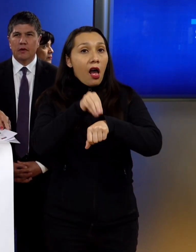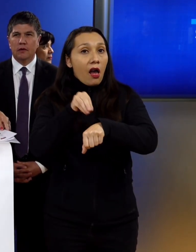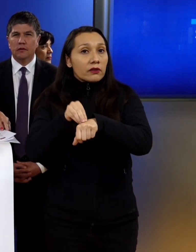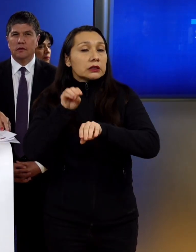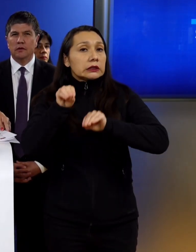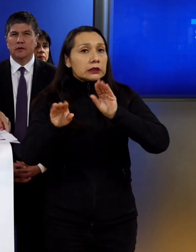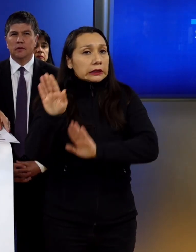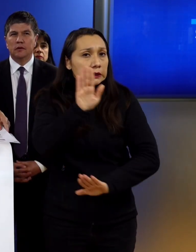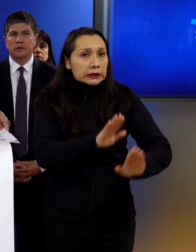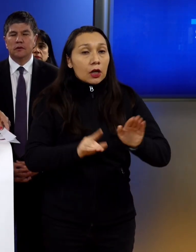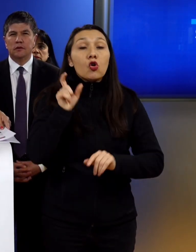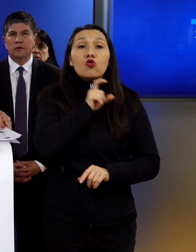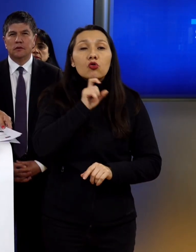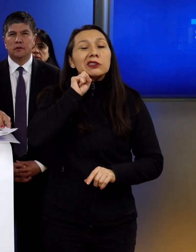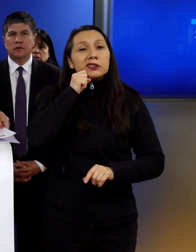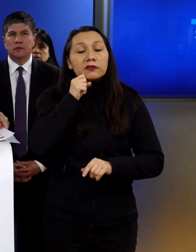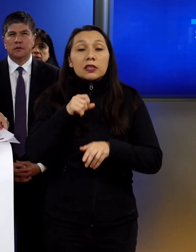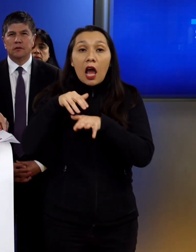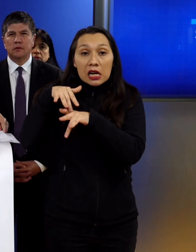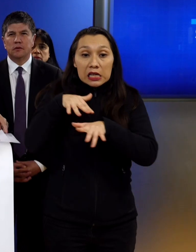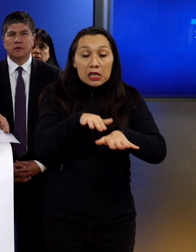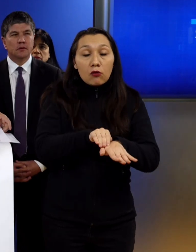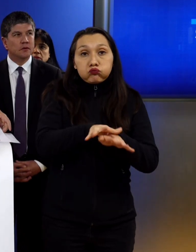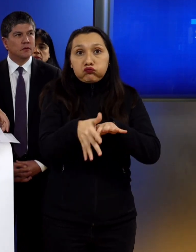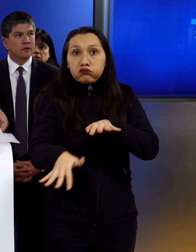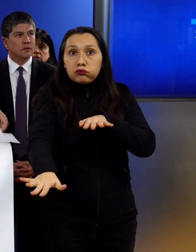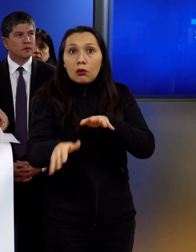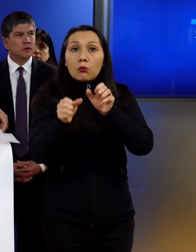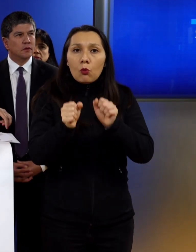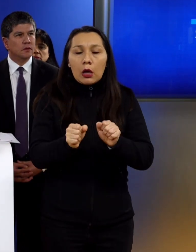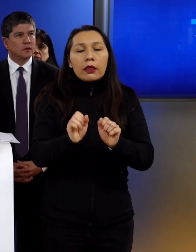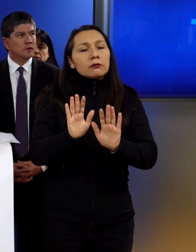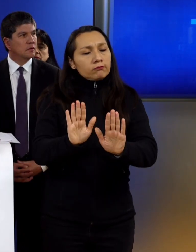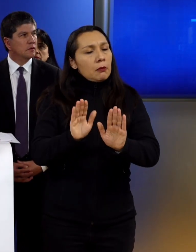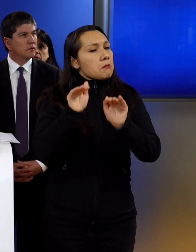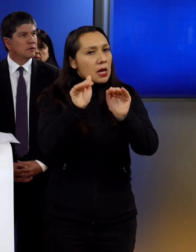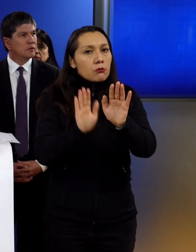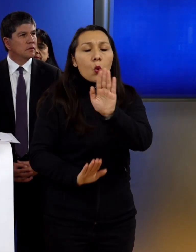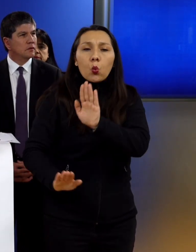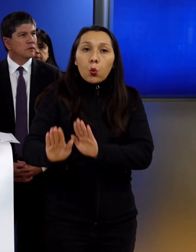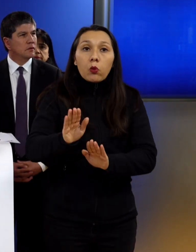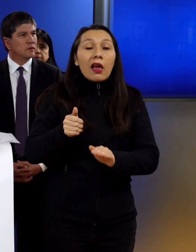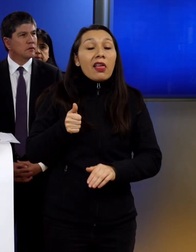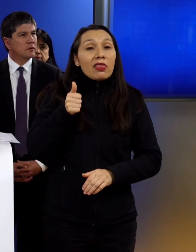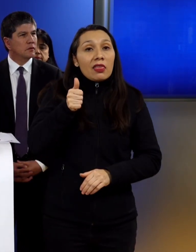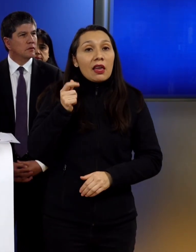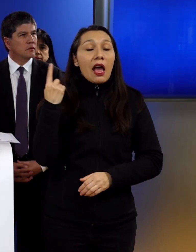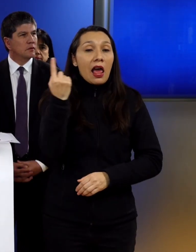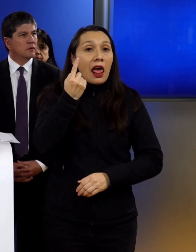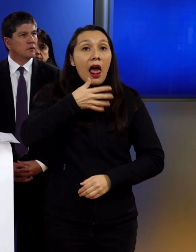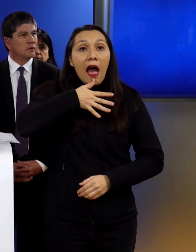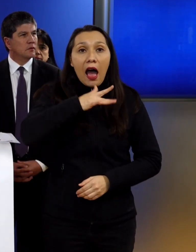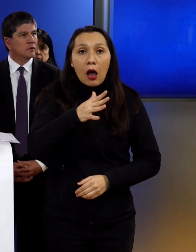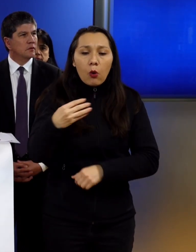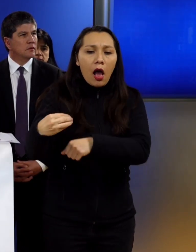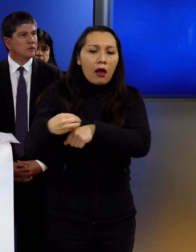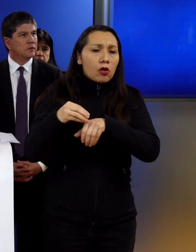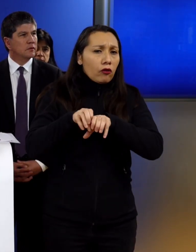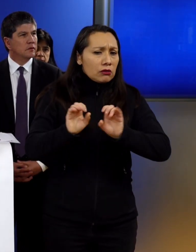rojas con motivo de los desbordes, la amenaza de desbordes, se mantienen hasta que la Dirección General de Agua nos confirme que no